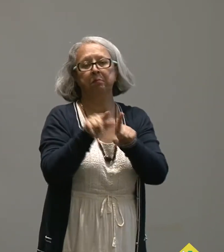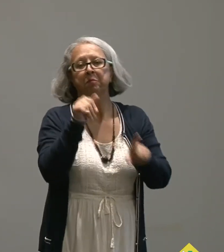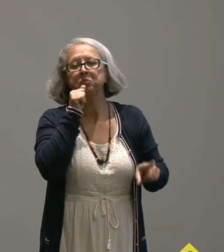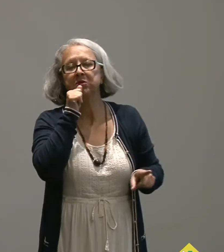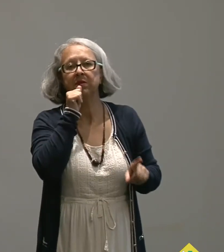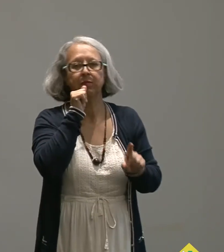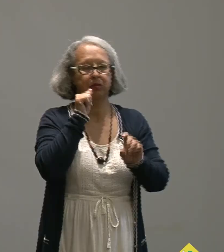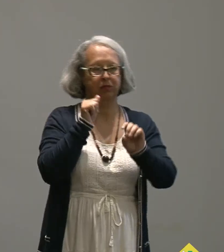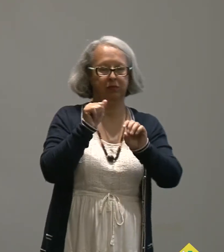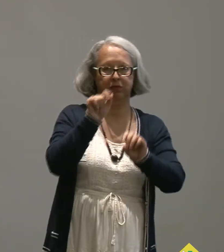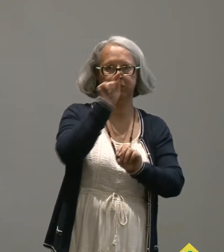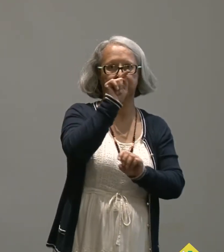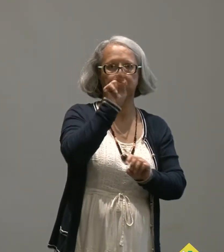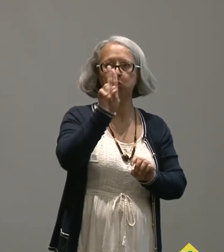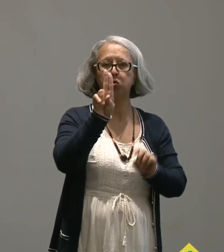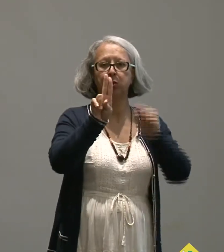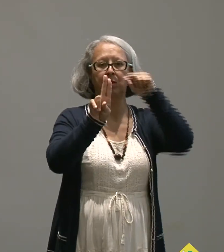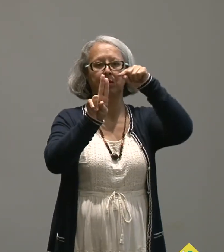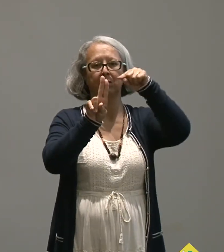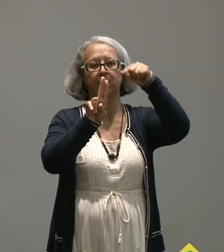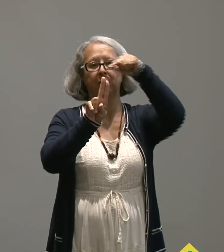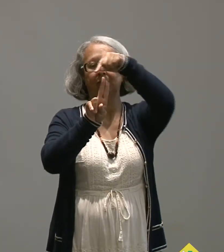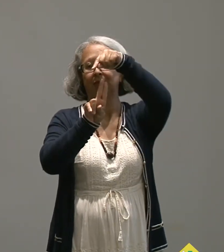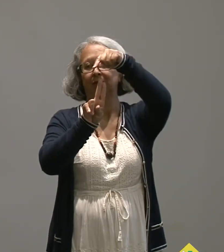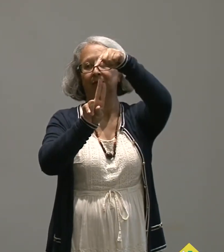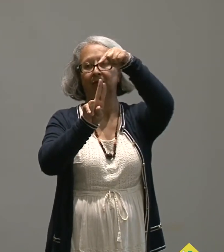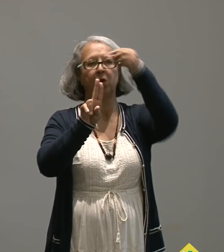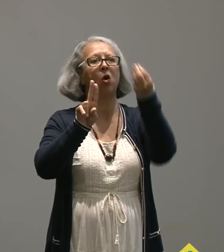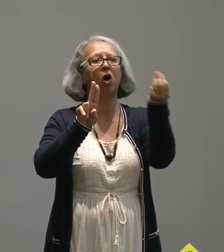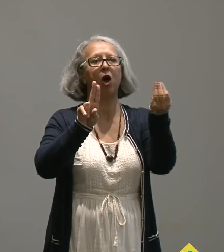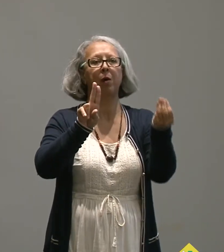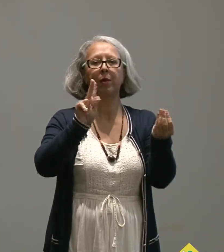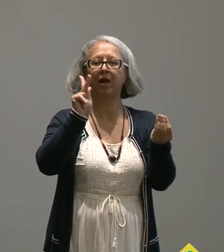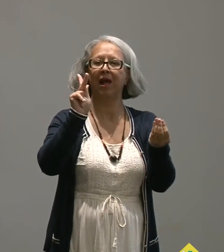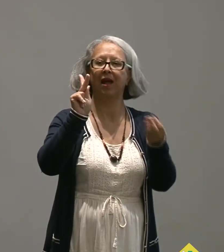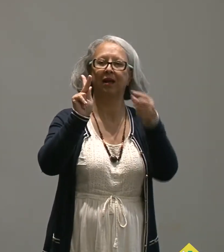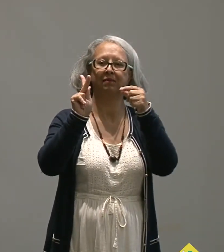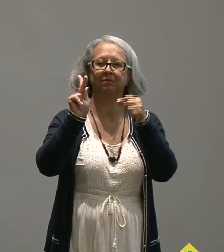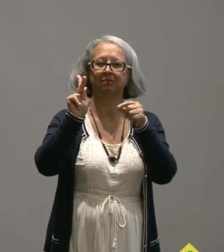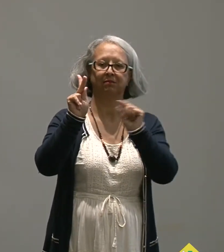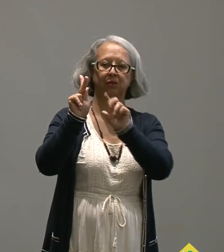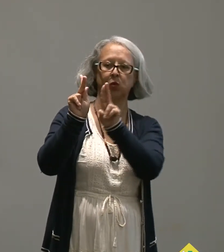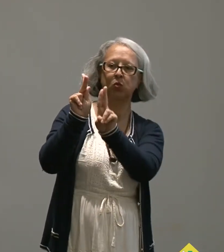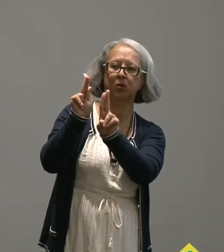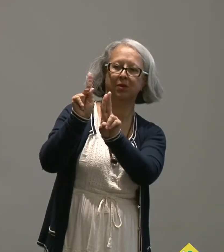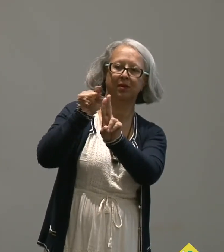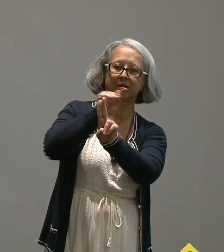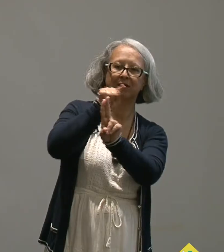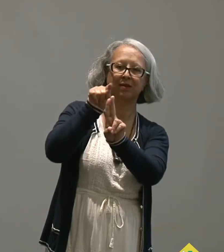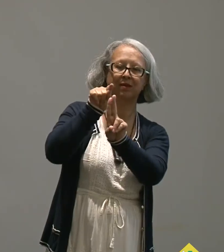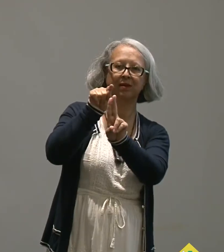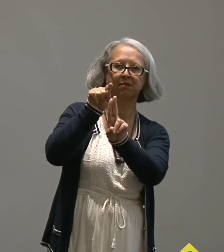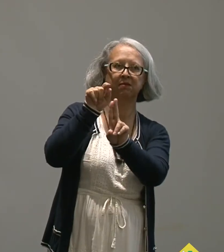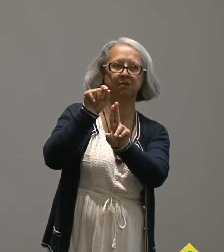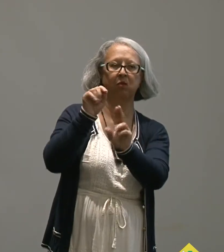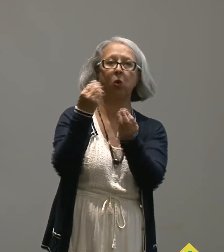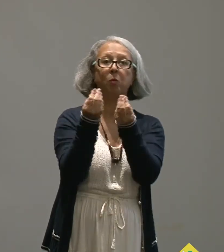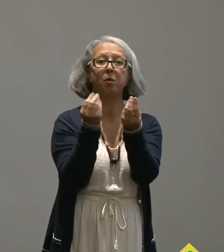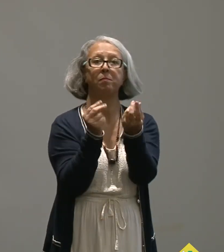Porque é uma relação cultural. Pensem vocês, esse sinal, essa configuração de mão, eles